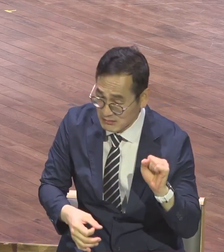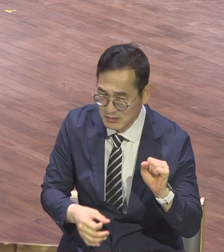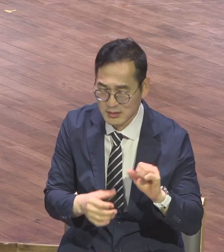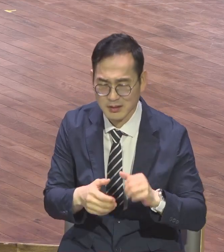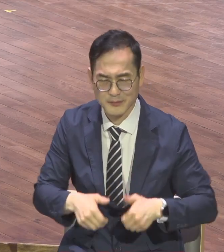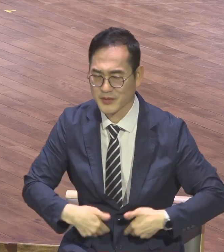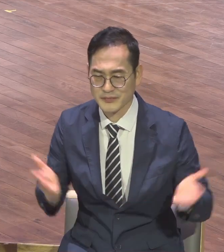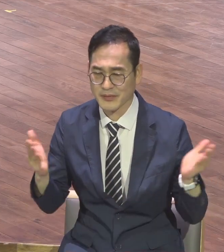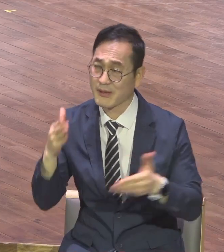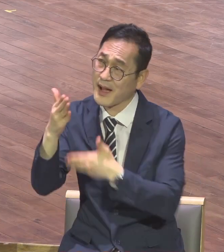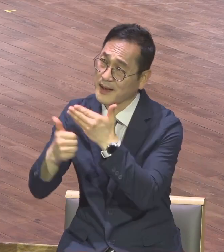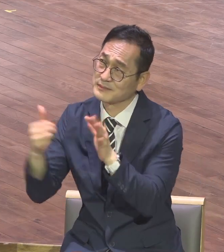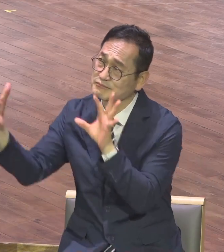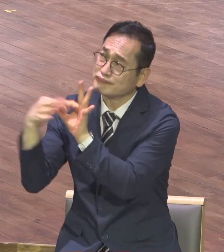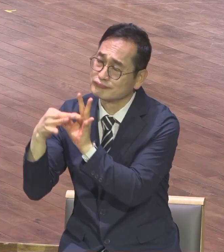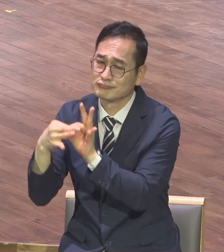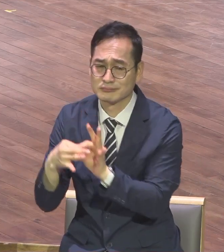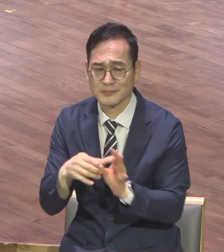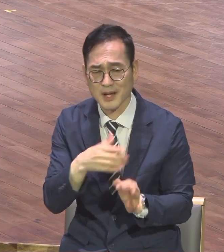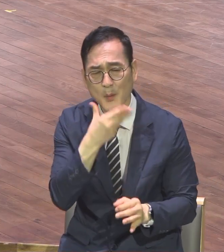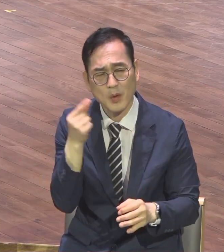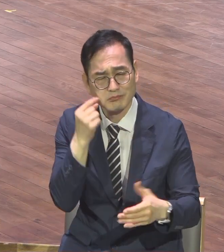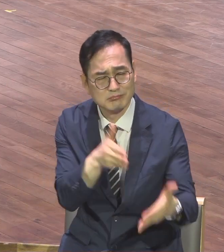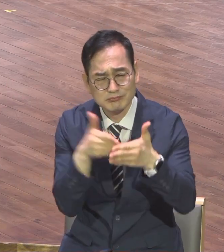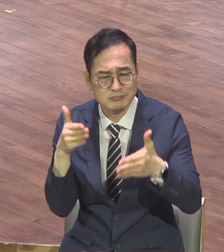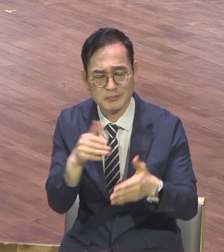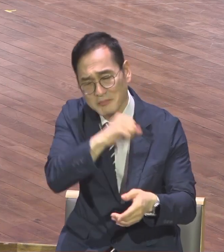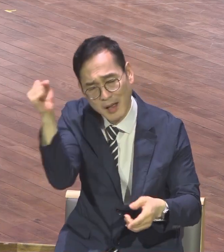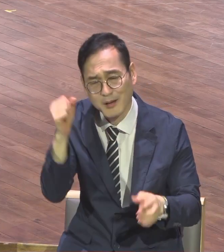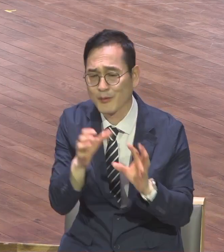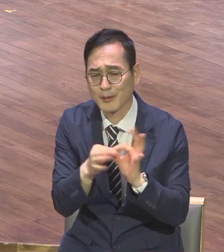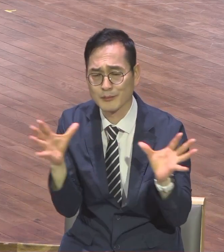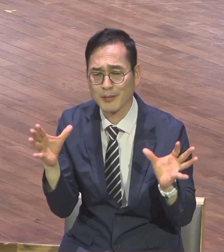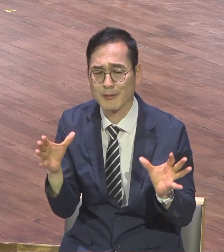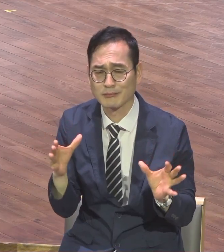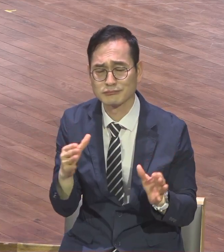사람 알긴 알아요. 귀신도 더 잘 알아요.